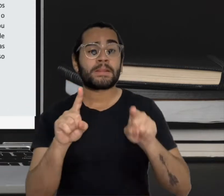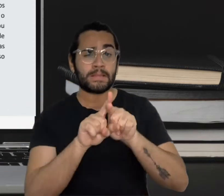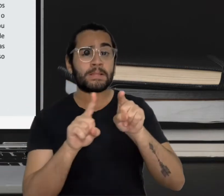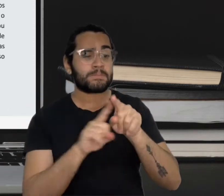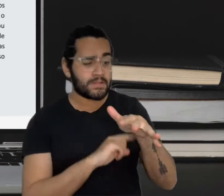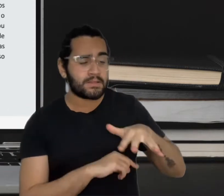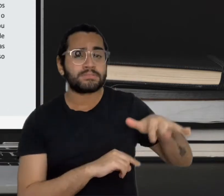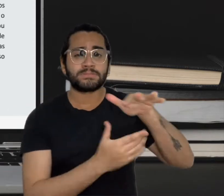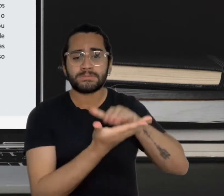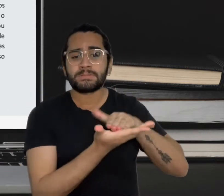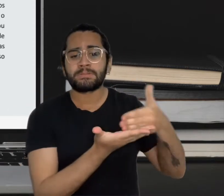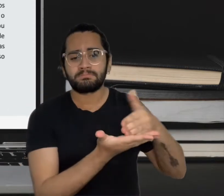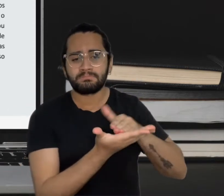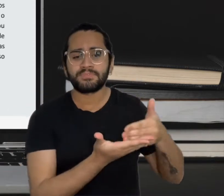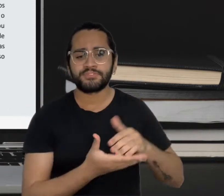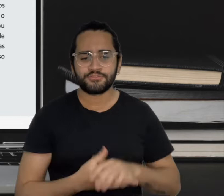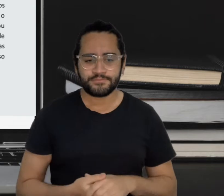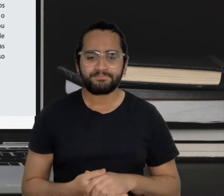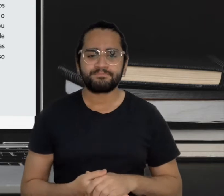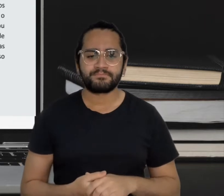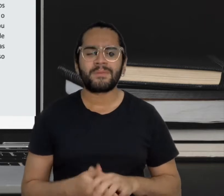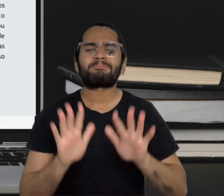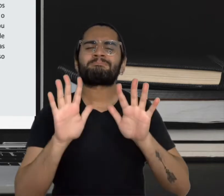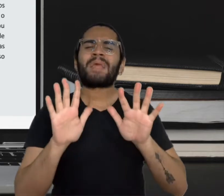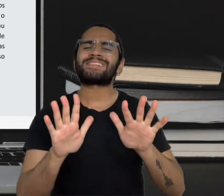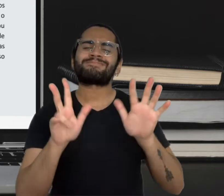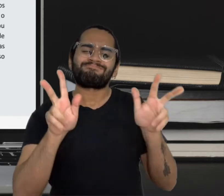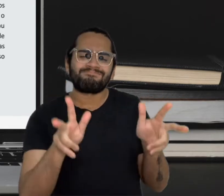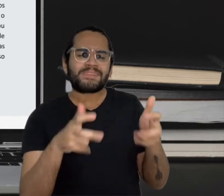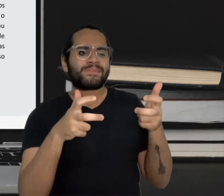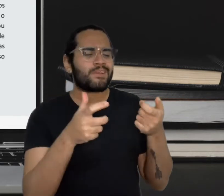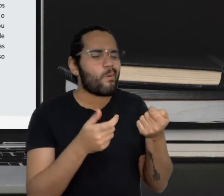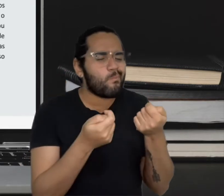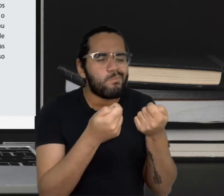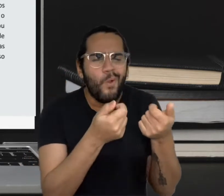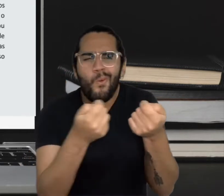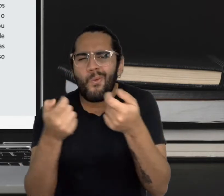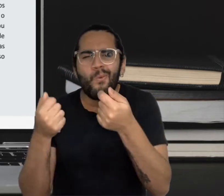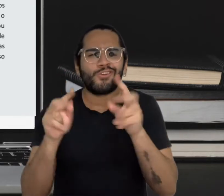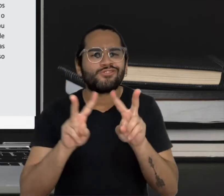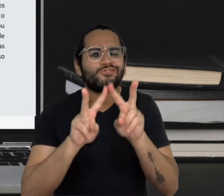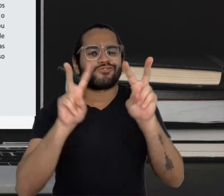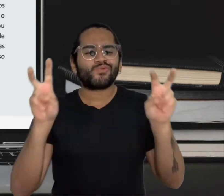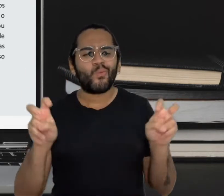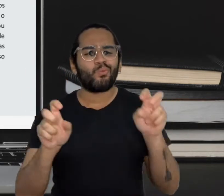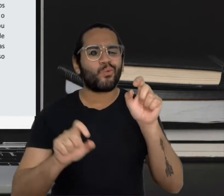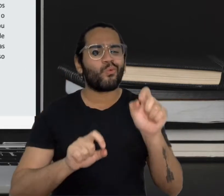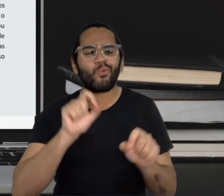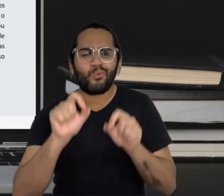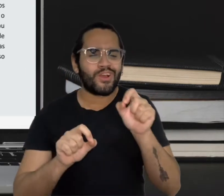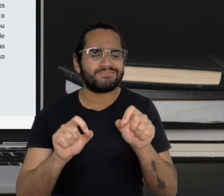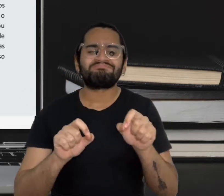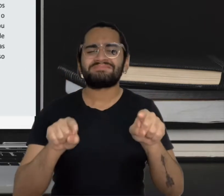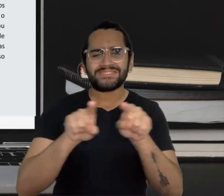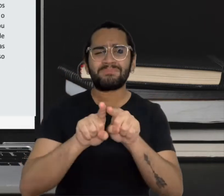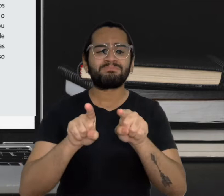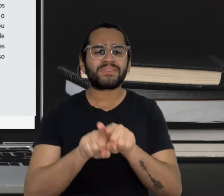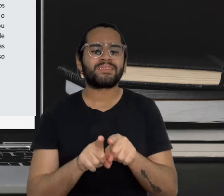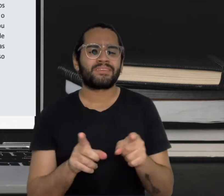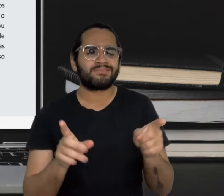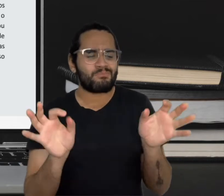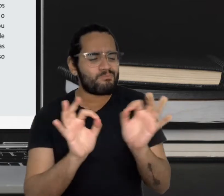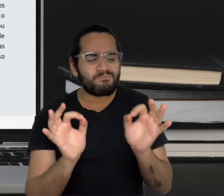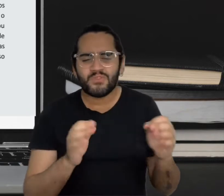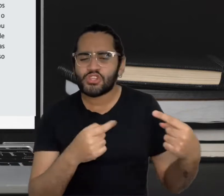forma bastante arbitrária por surdos e ouvintes, intérpretes, mas pouca ou quase